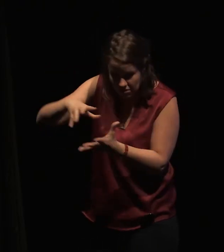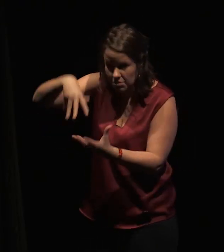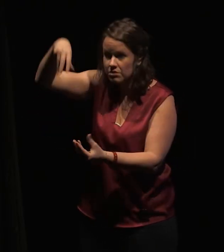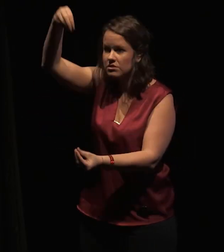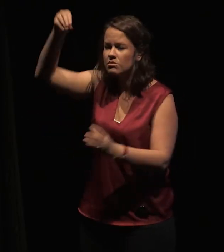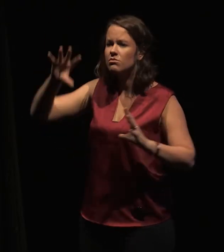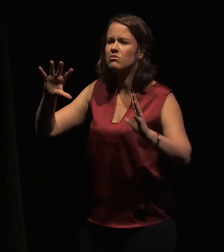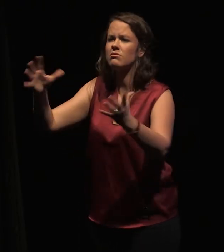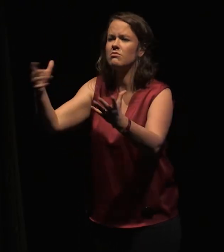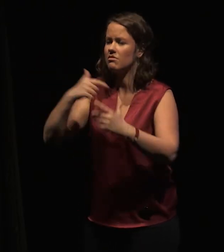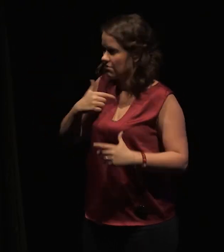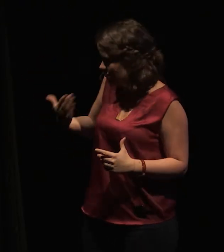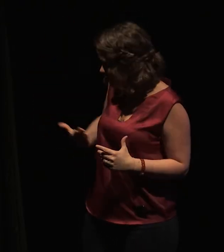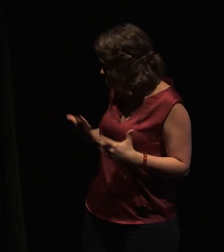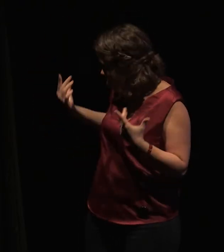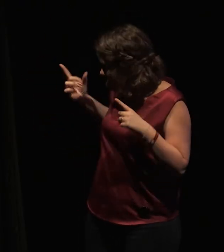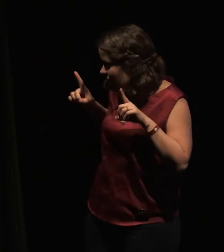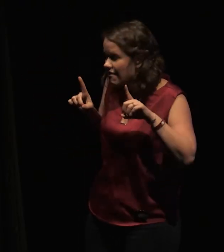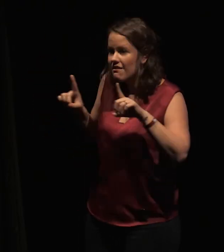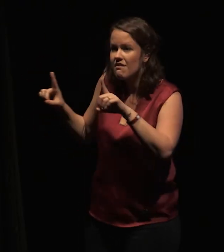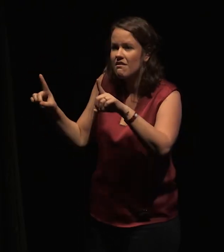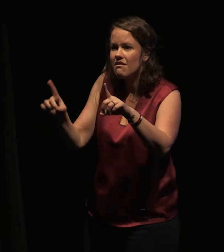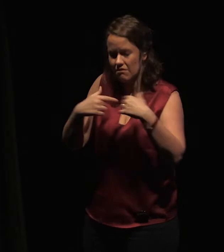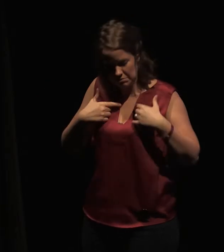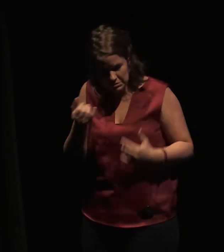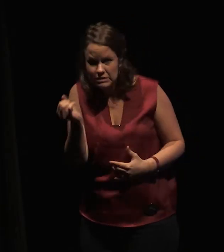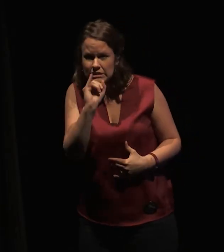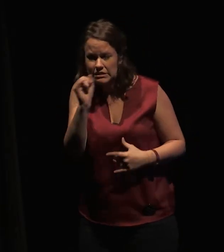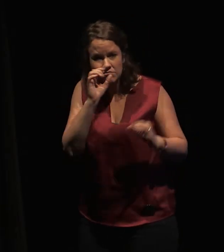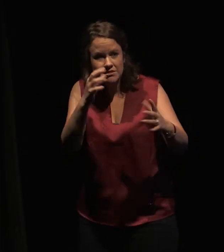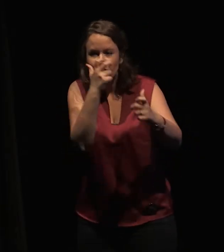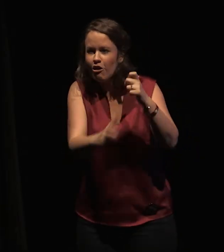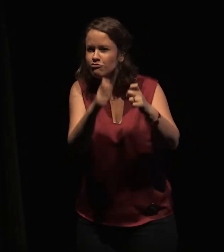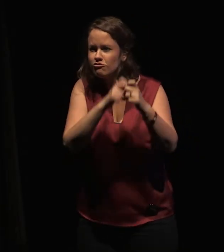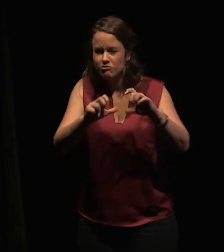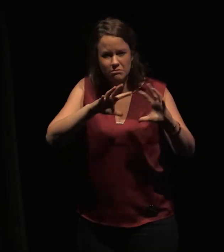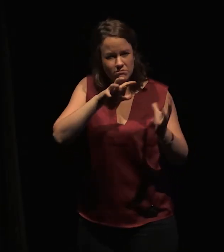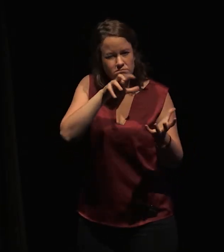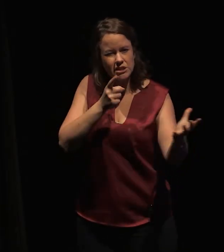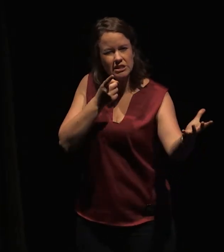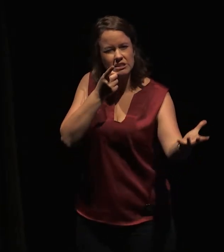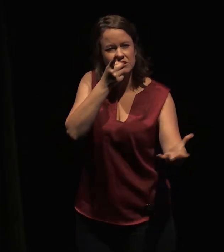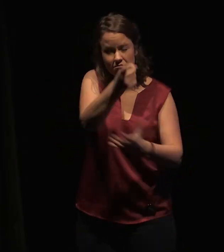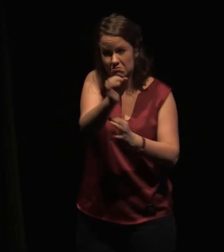pour combattir avec nous ? Que nous sommes-nous les images des rochers que notre rêve portera miroir ?